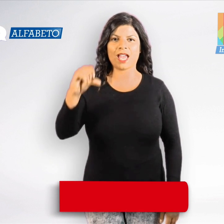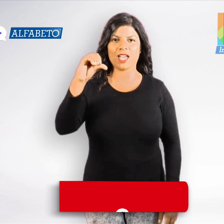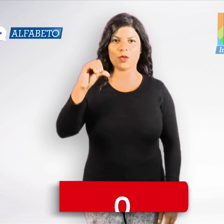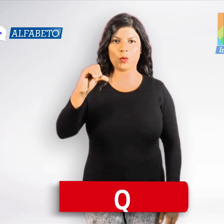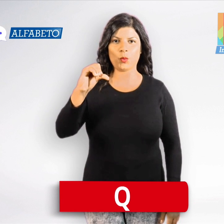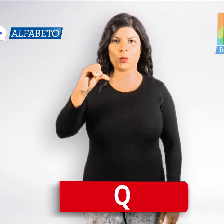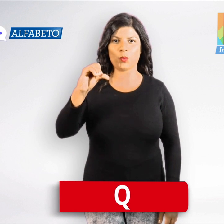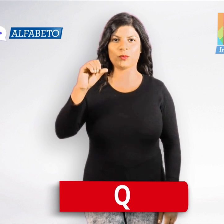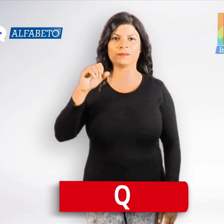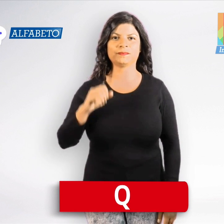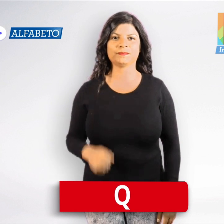Q